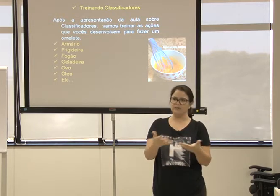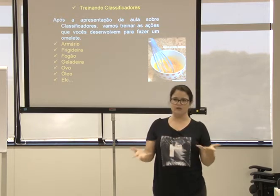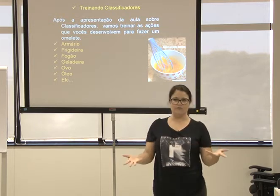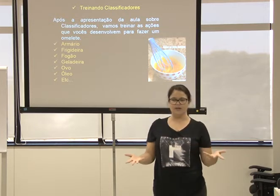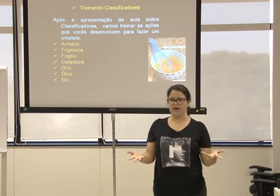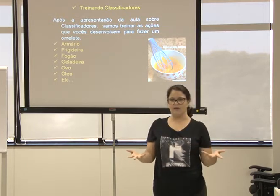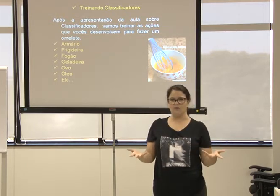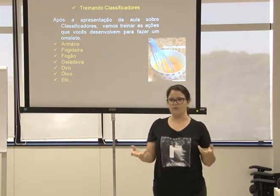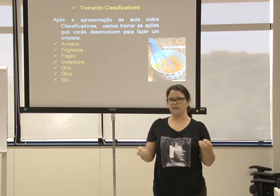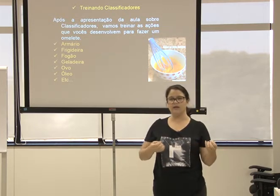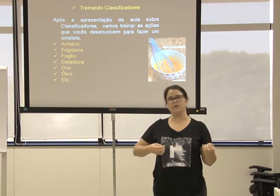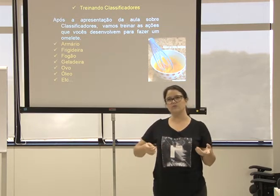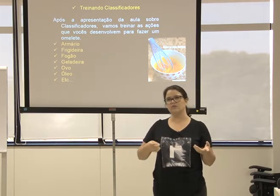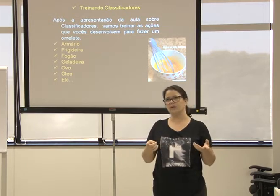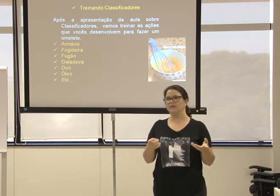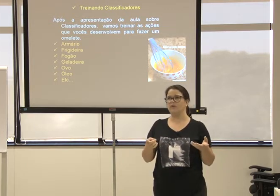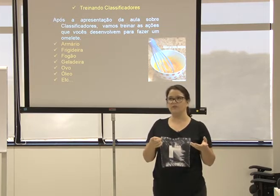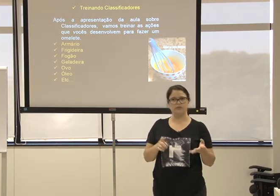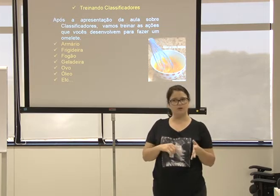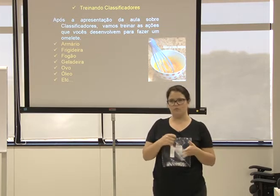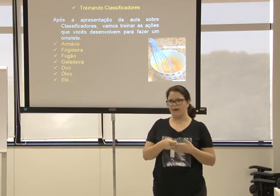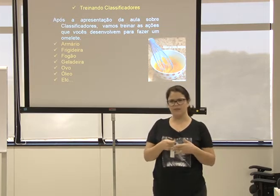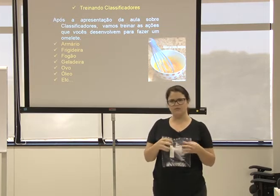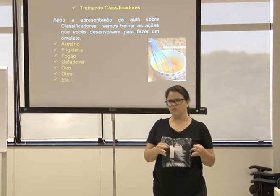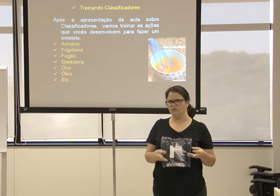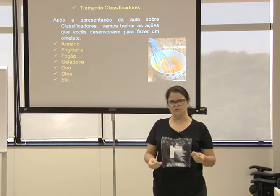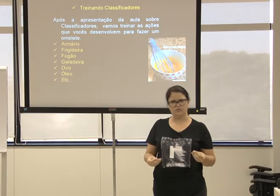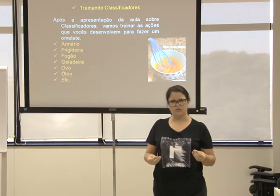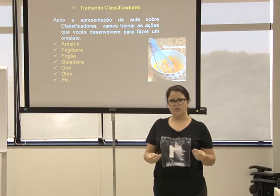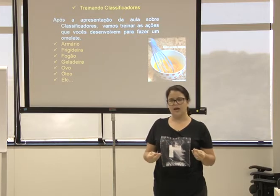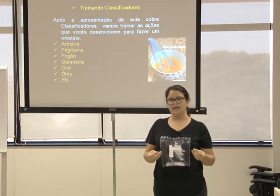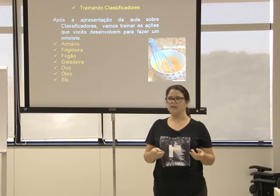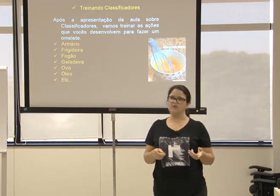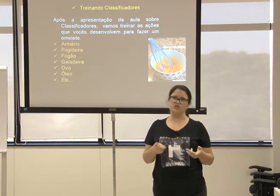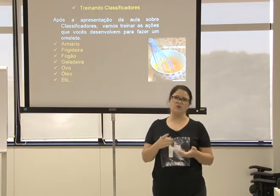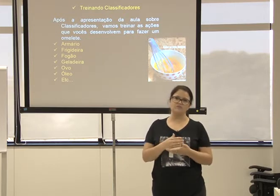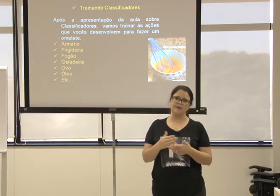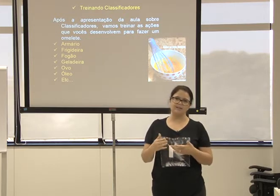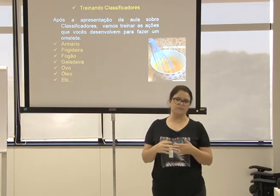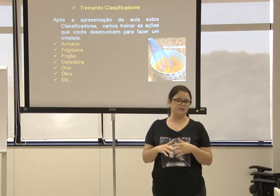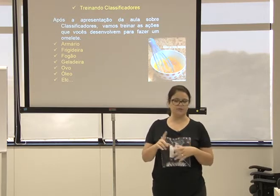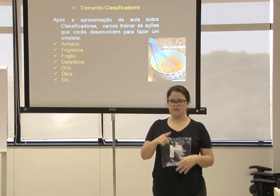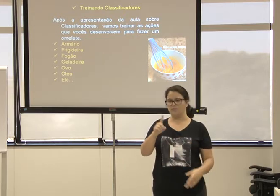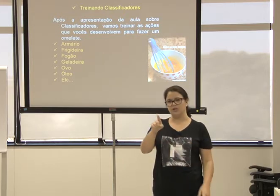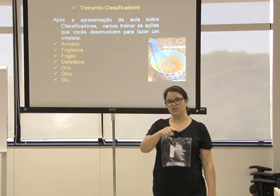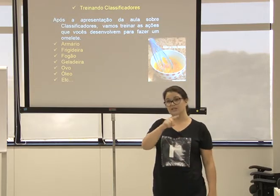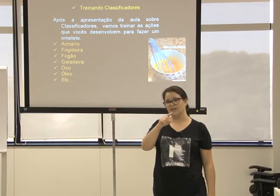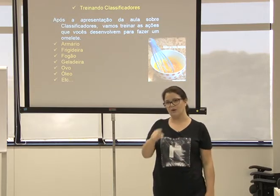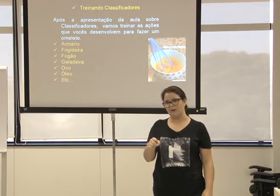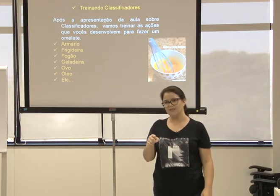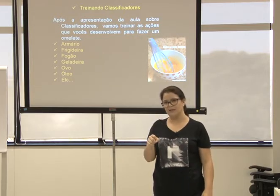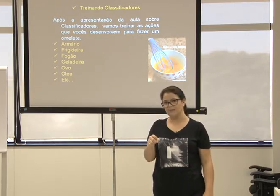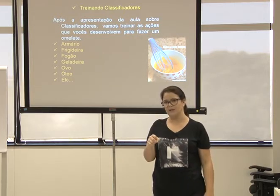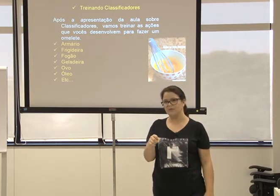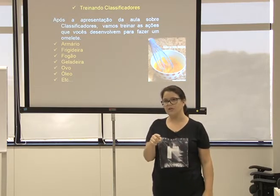não, vem cá, como é? Não sei o que e tal. Eu falei, não, eu paguei tudo. Aí, não, já houve parcelamento. Eu falei, não, pode cancelar o parcelamento. E